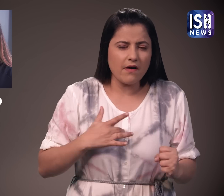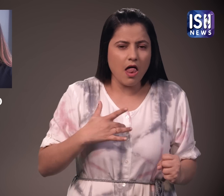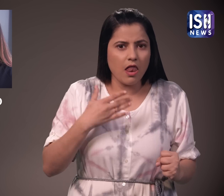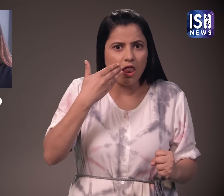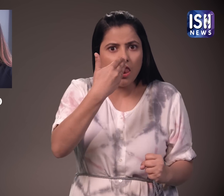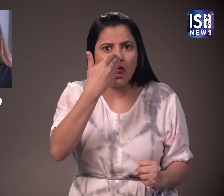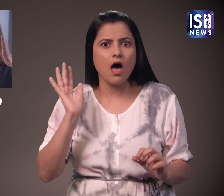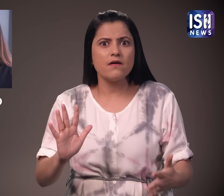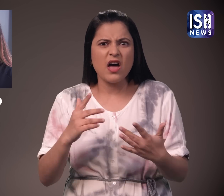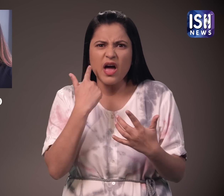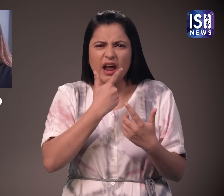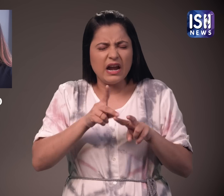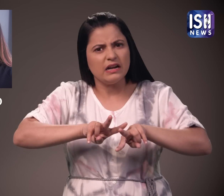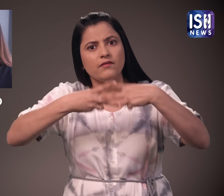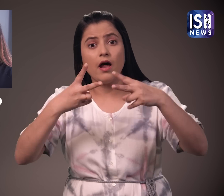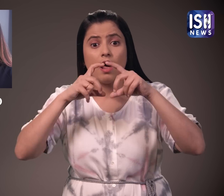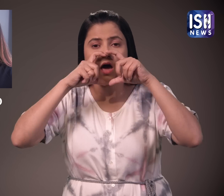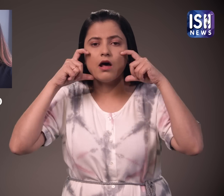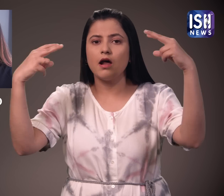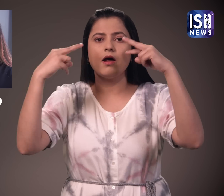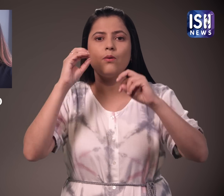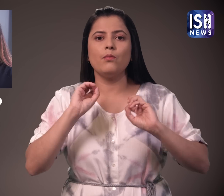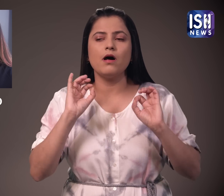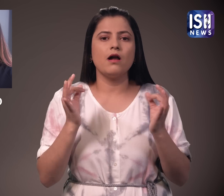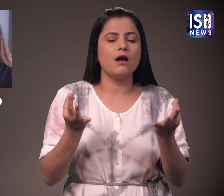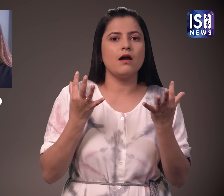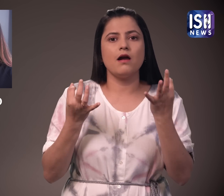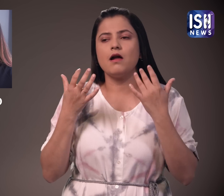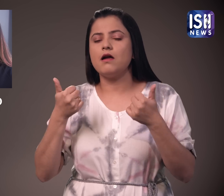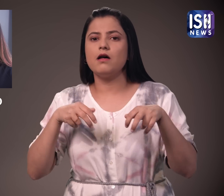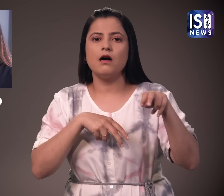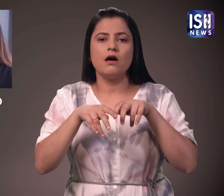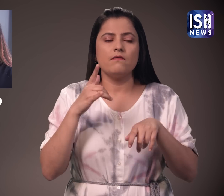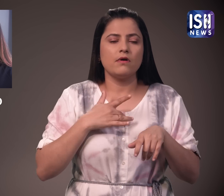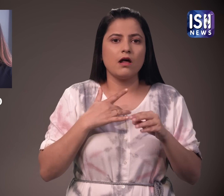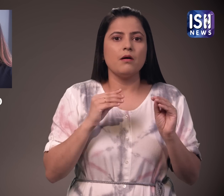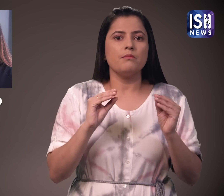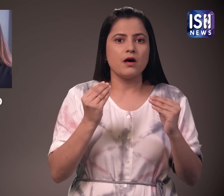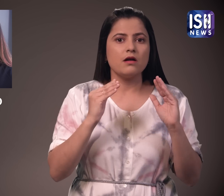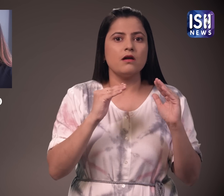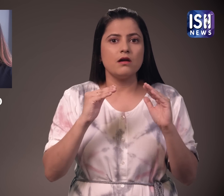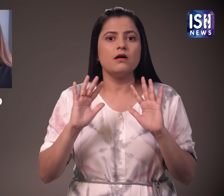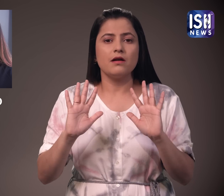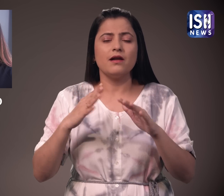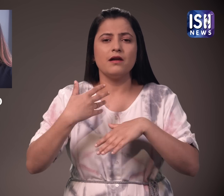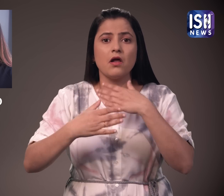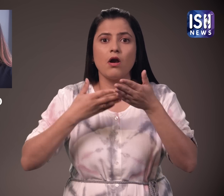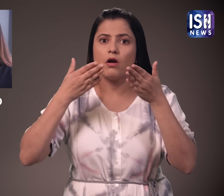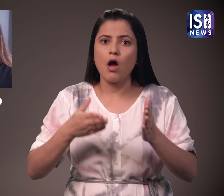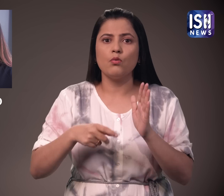कटी हुई नाक और होट के साथ बाहर जाने में शर्मिंद की महसूस होती थी हलाकि मास्क से कोई उसकी चोट को नहीं देख सकता था जब